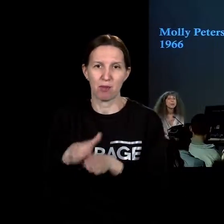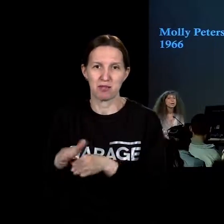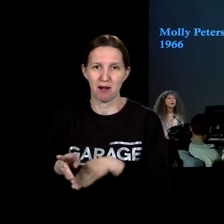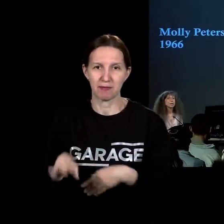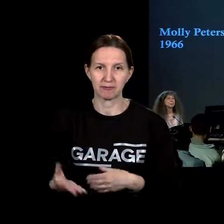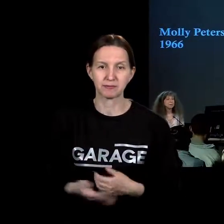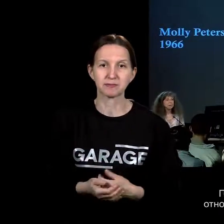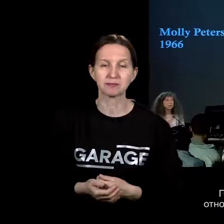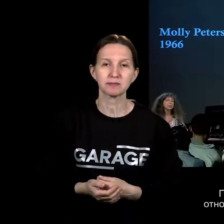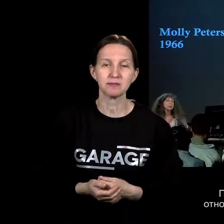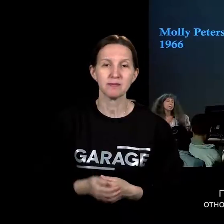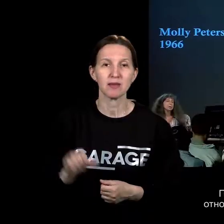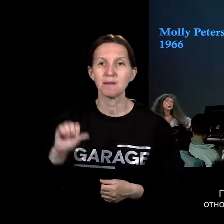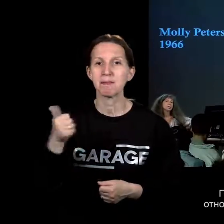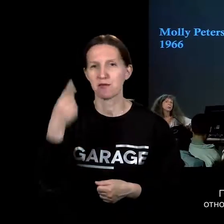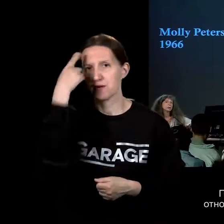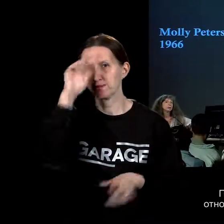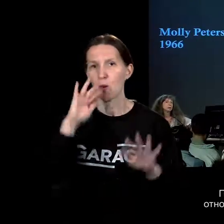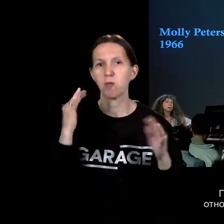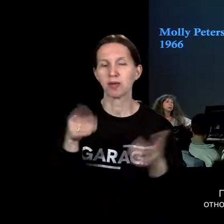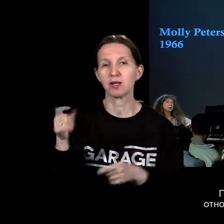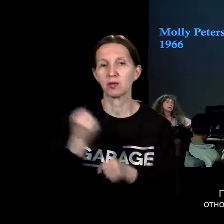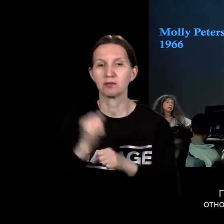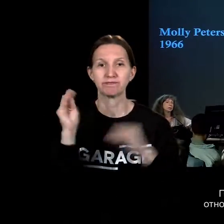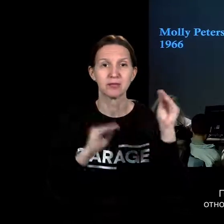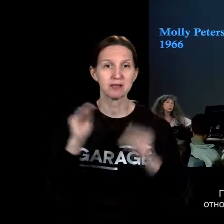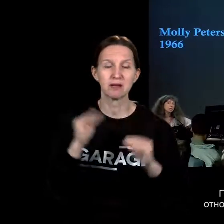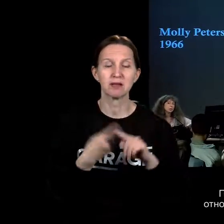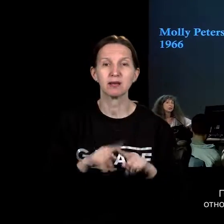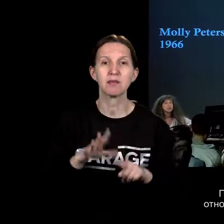исполняли. Первые объекты, которые он делает, были сделаны,